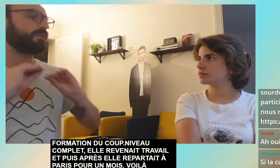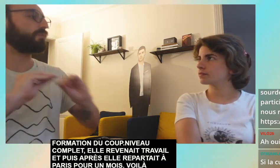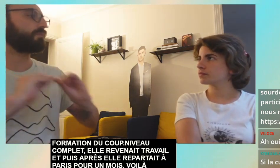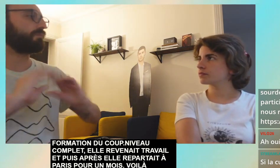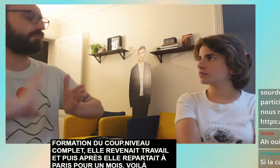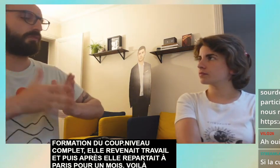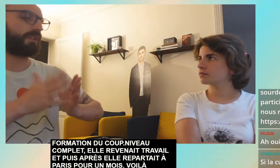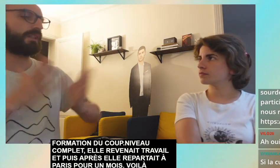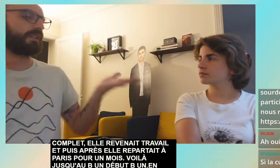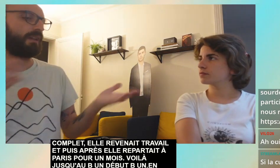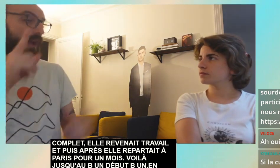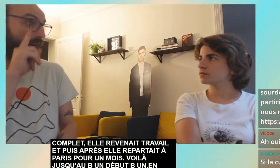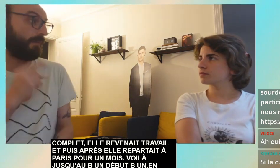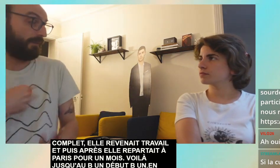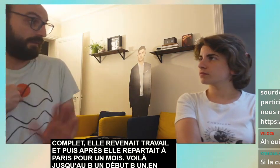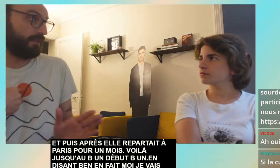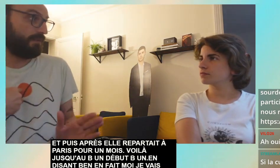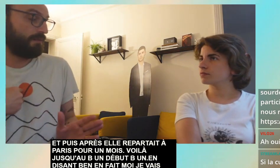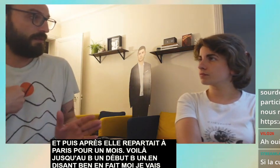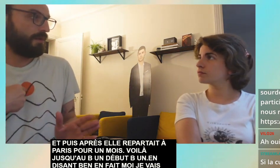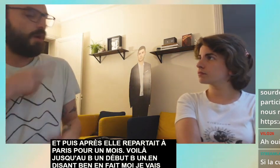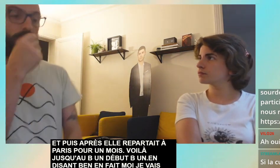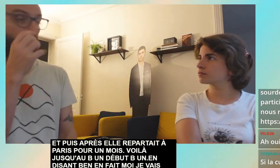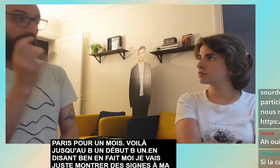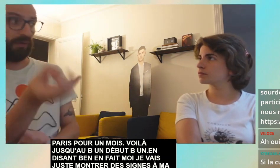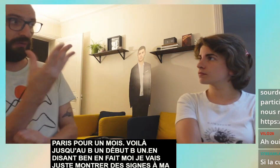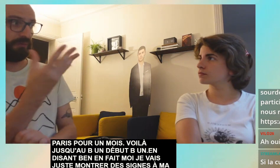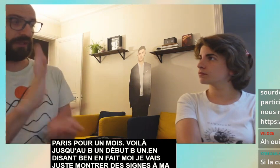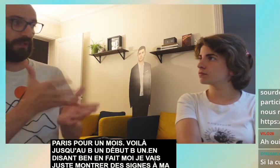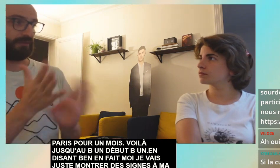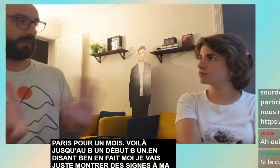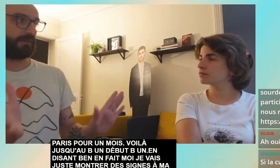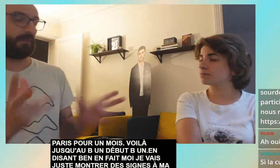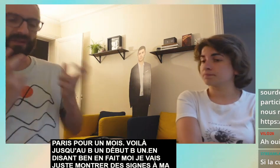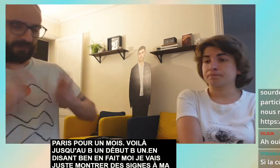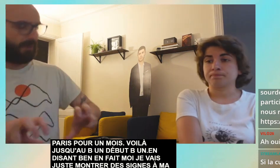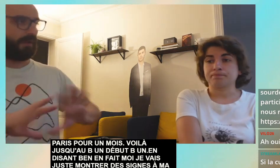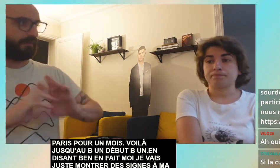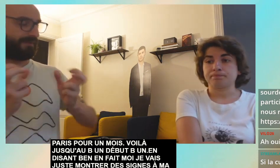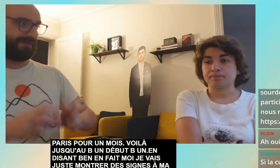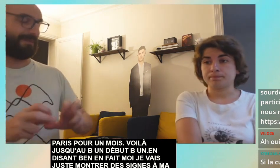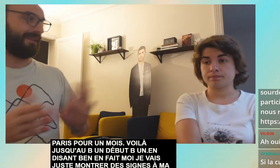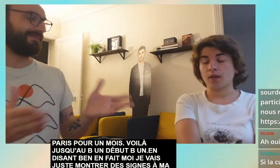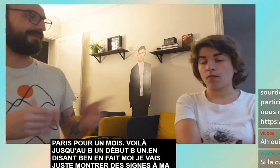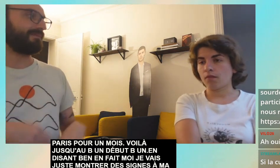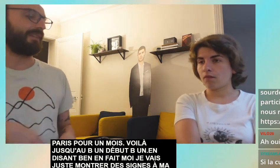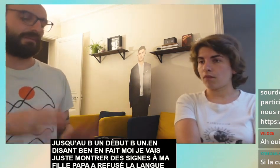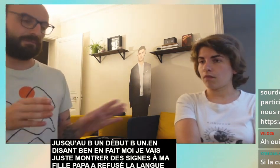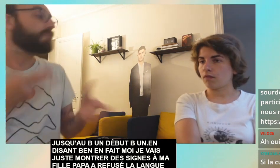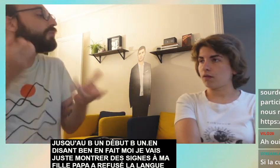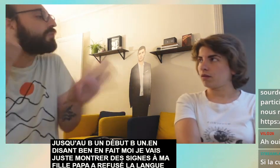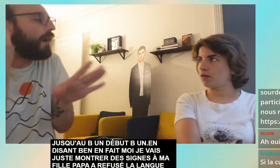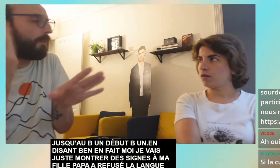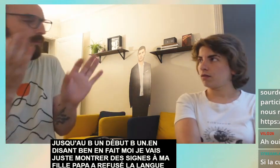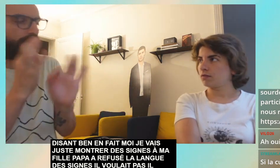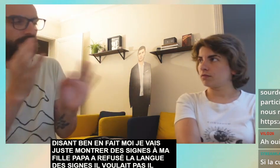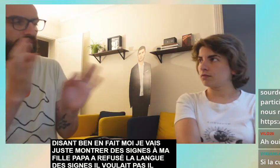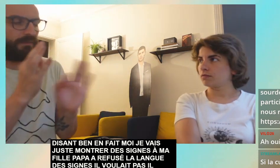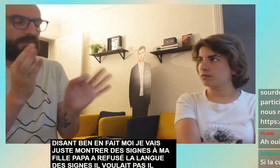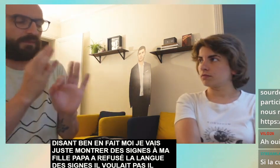juste montrer des signes à ma fille. Le papa a refusé la langue des signes, il voulait pas. Voilà. Mais du coup, il n'y a pas